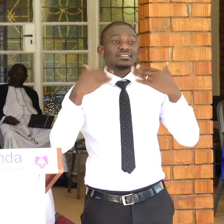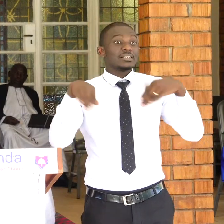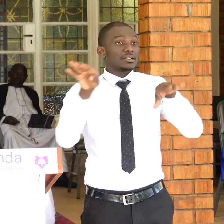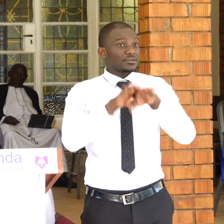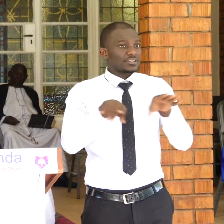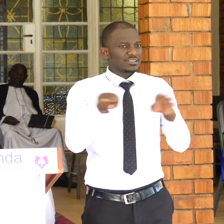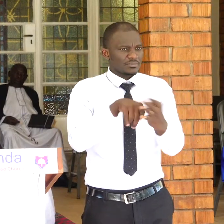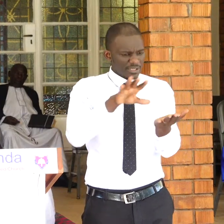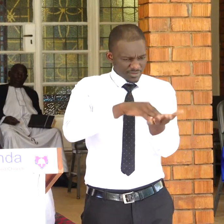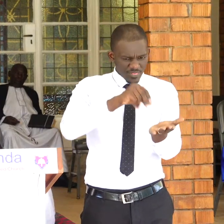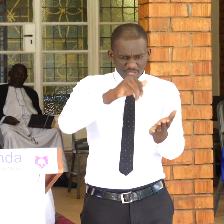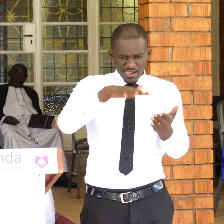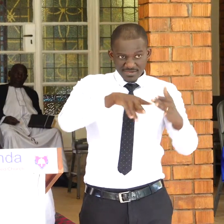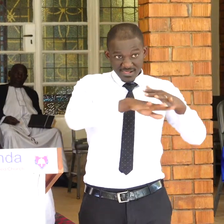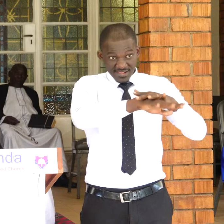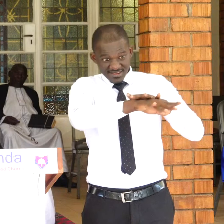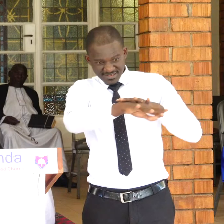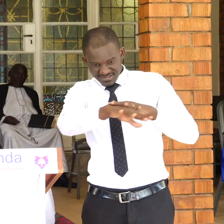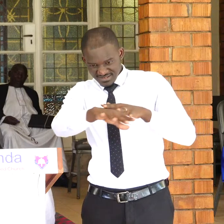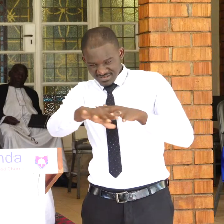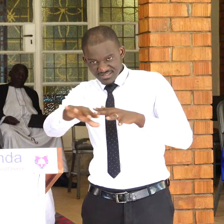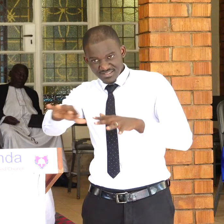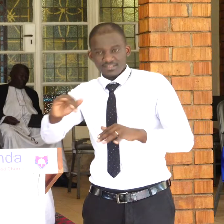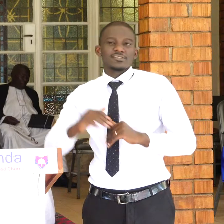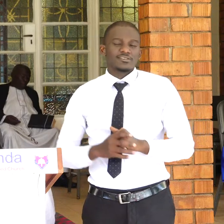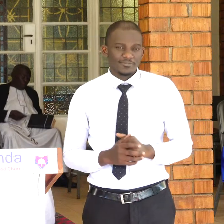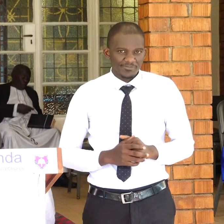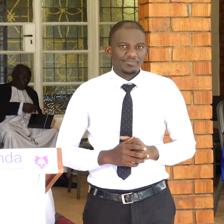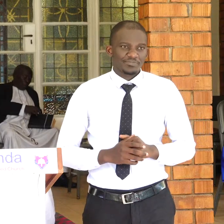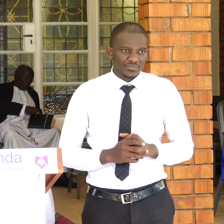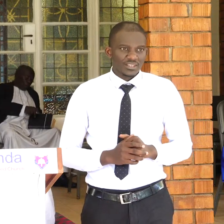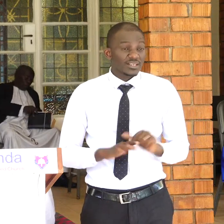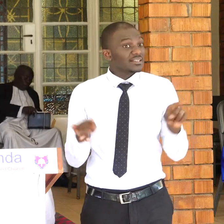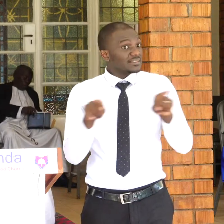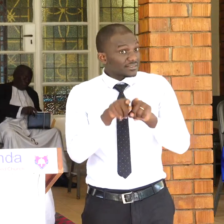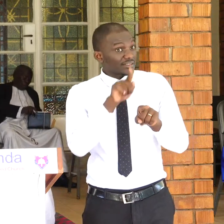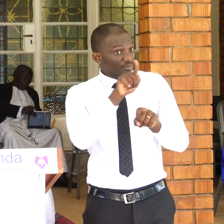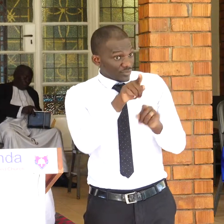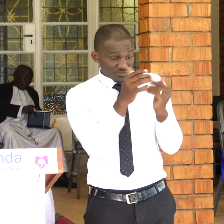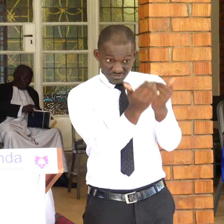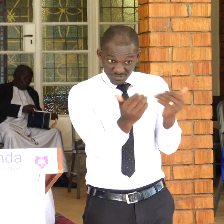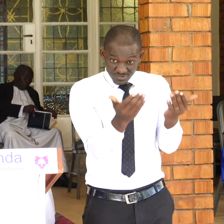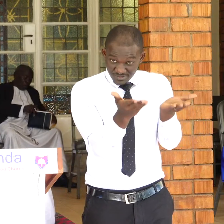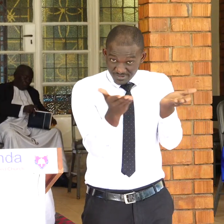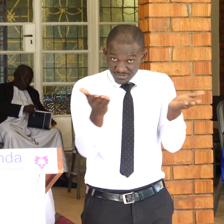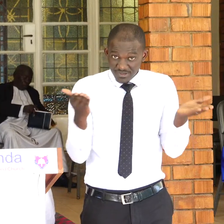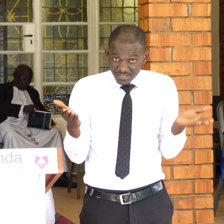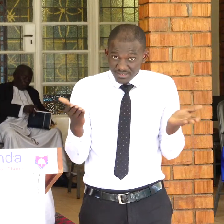ng'omusenyu oguli ku ttale ly'ennyanja era ezzadde lyo balirya